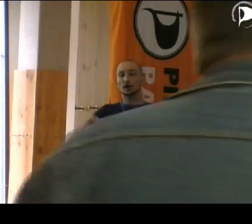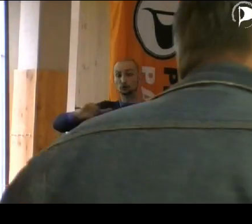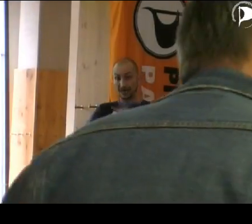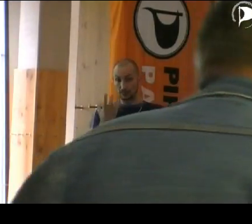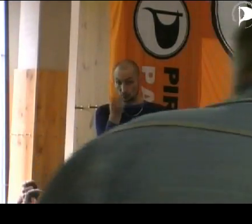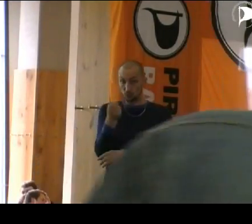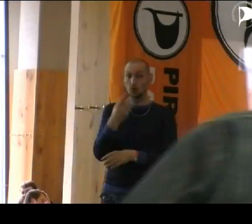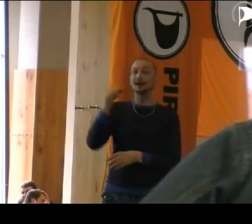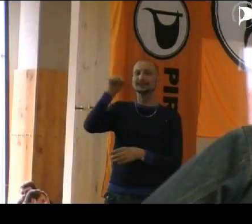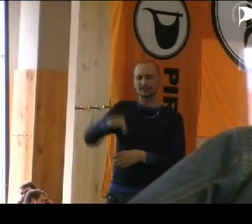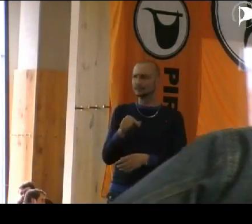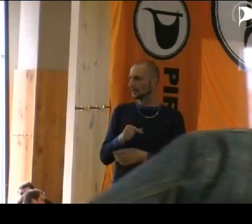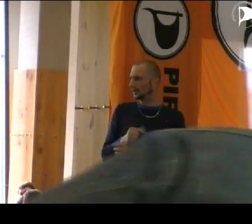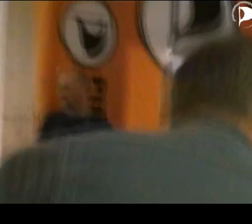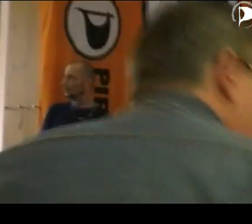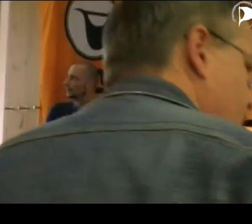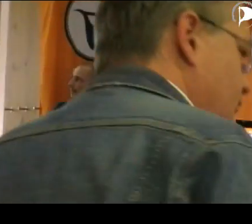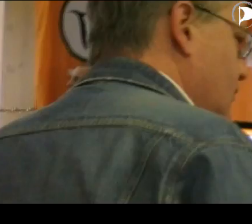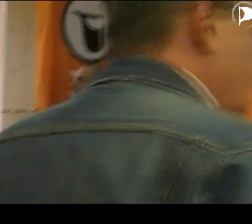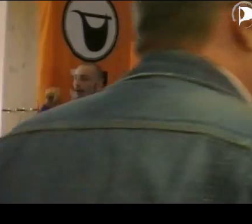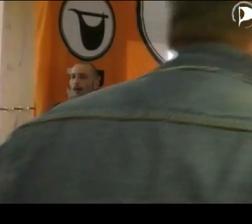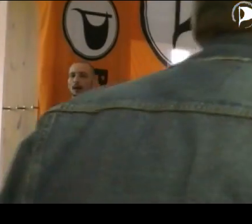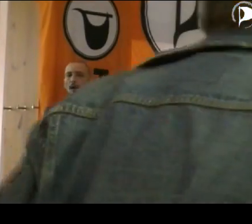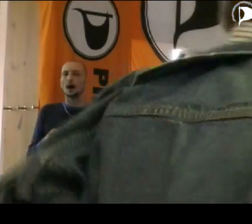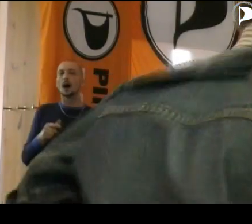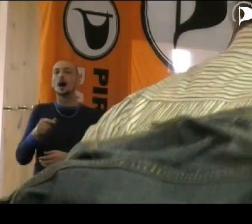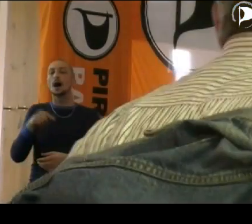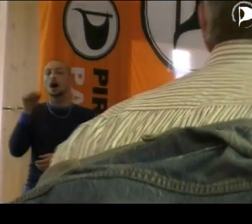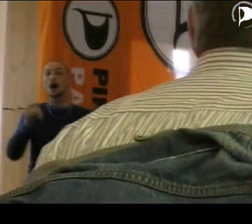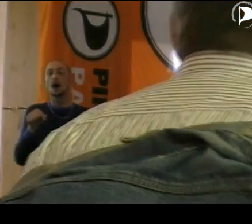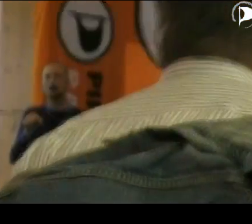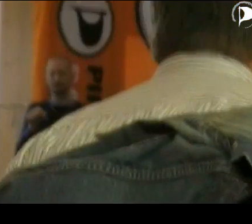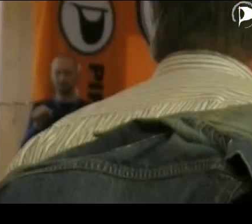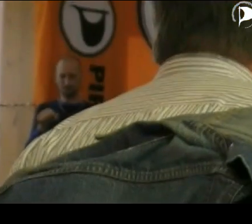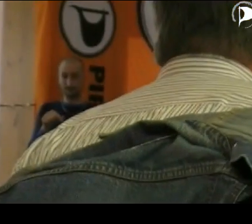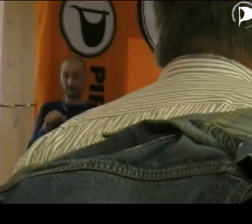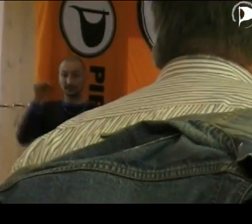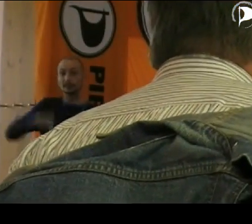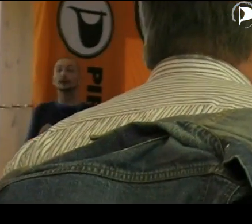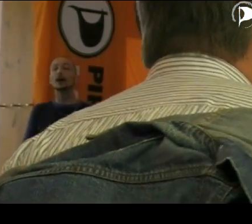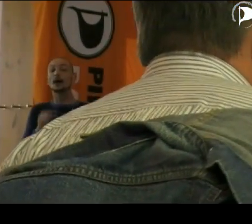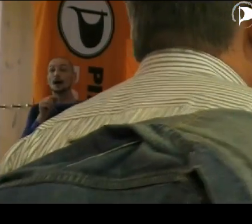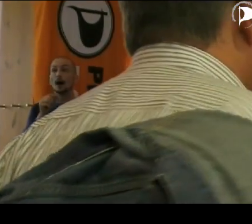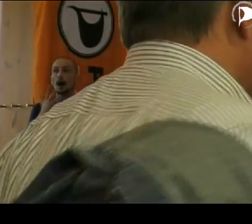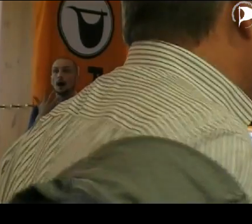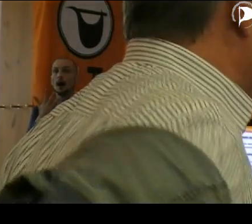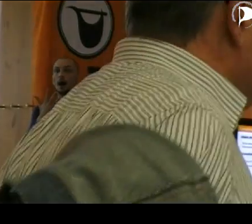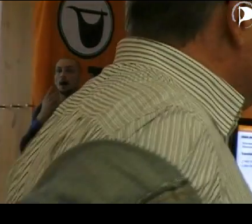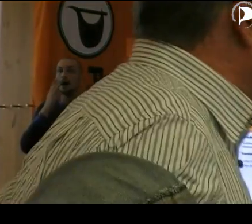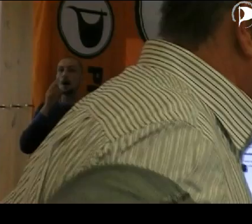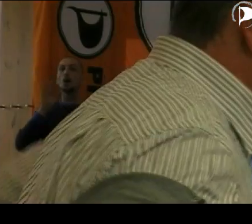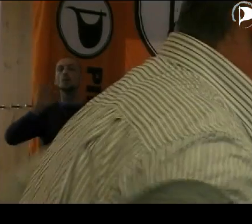sie widerspricht der unschuldsvermutung erst wenn wir direkt loslegen